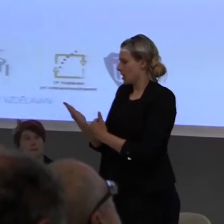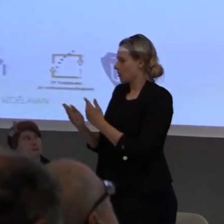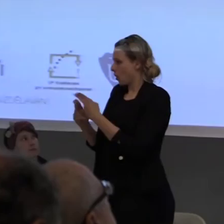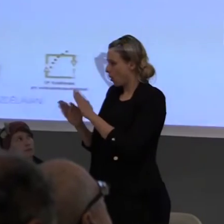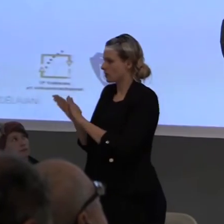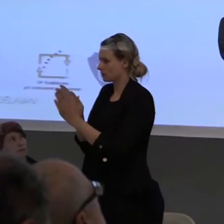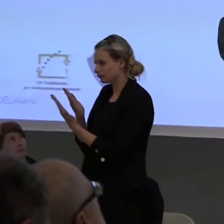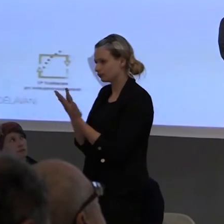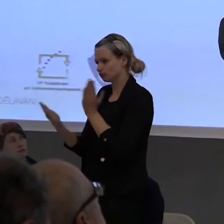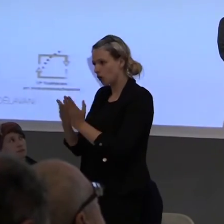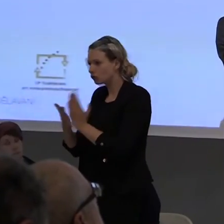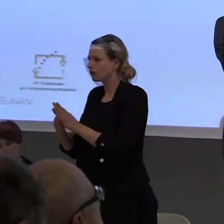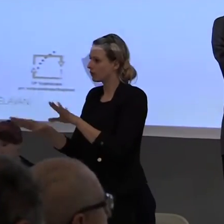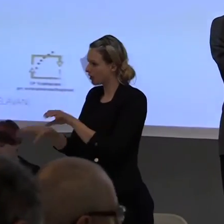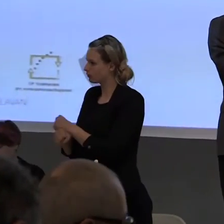uzavřena.